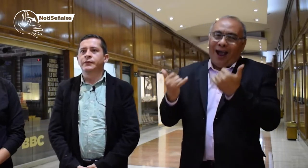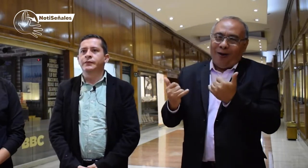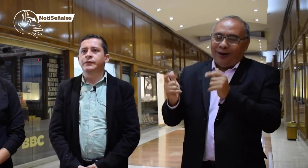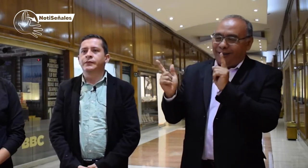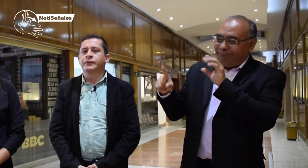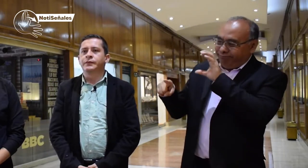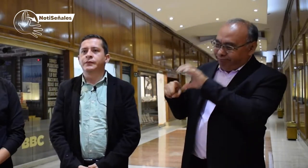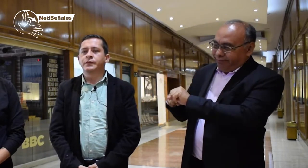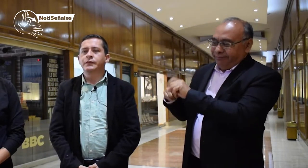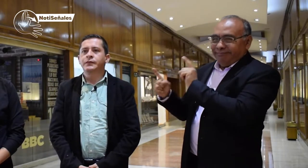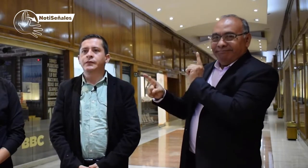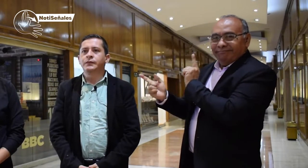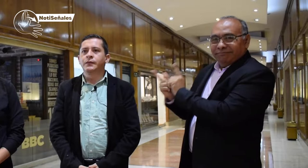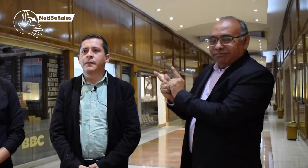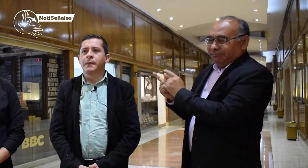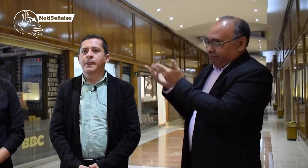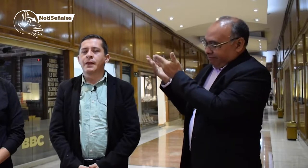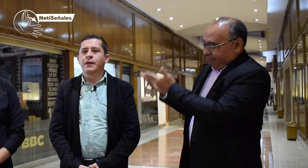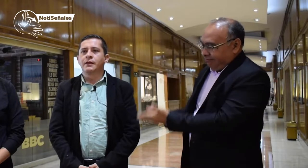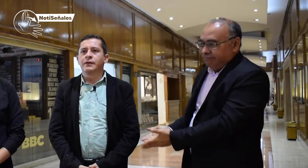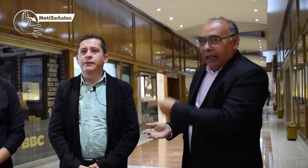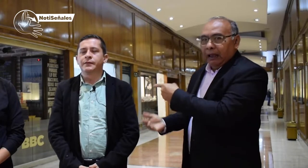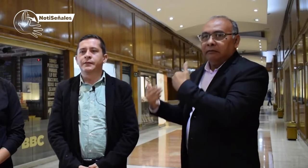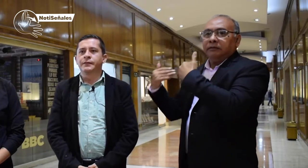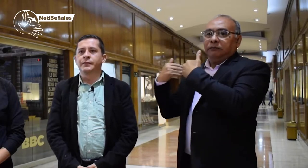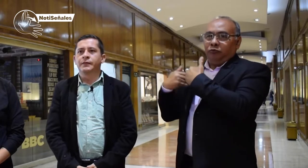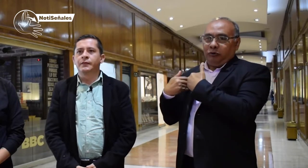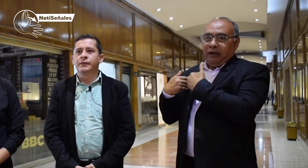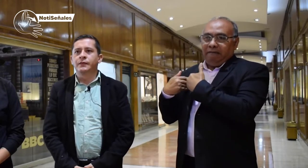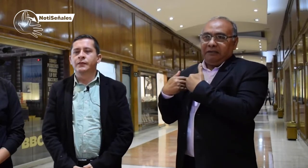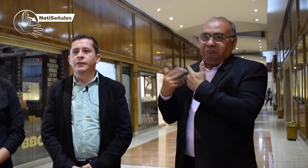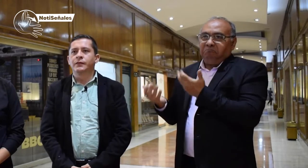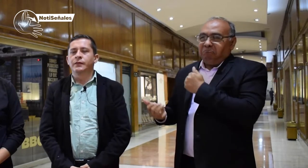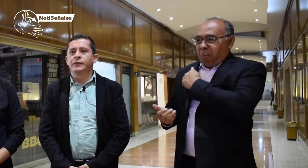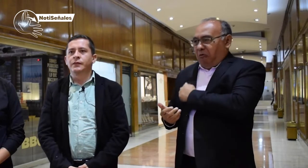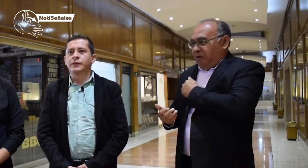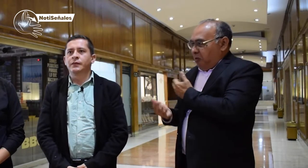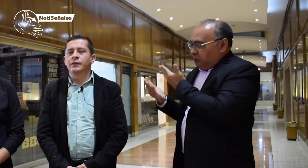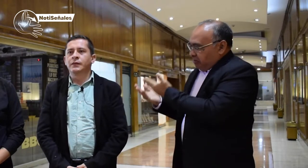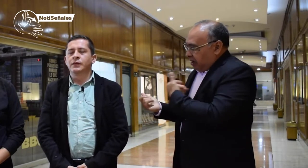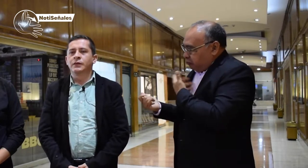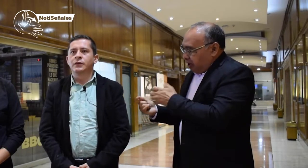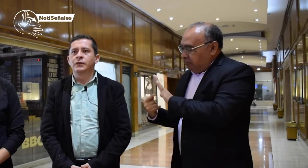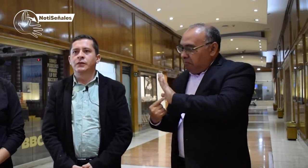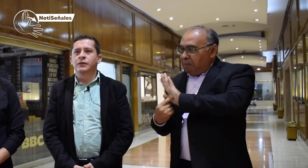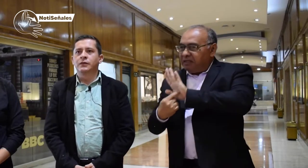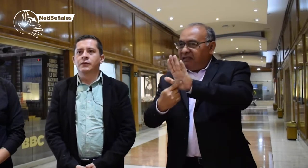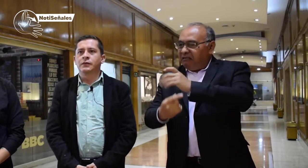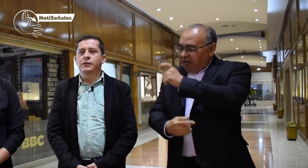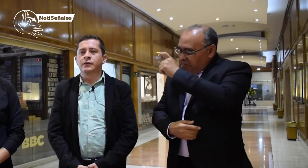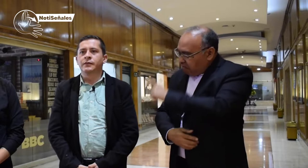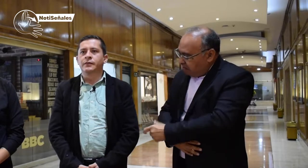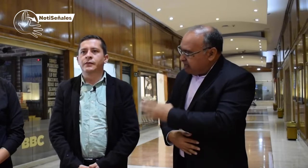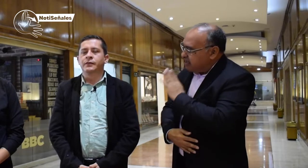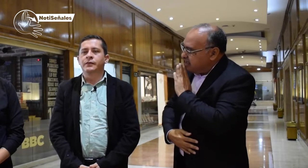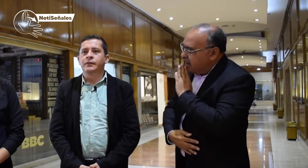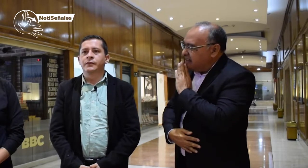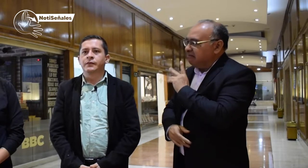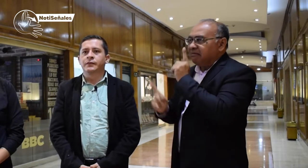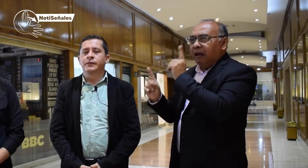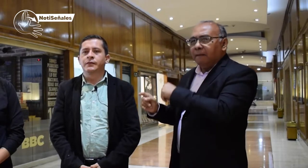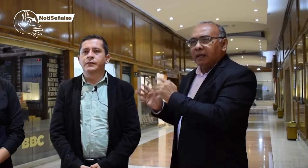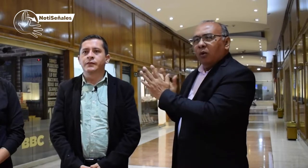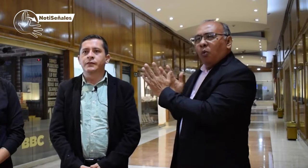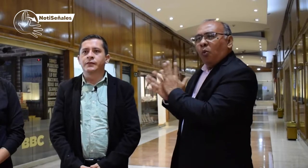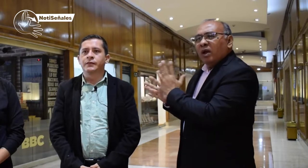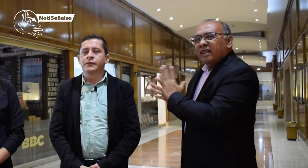saliente y el del presidente electo Gustavo Petro. Pues justamente hoy estamos con el señor Byron Flores, la persona